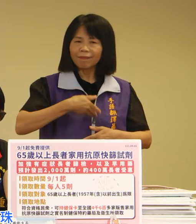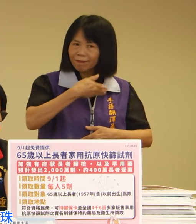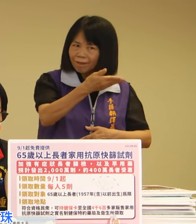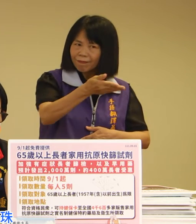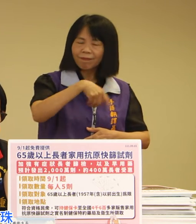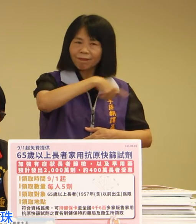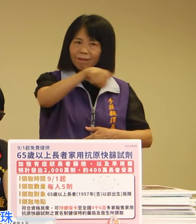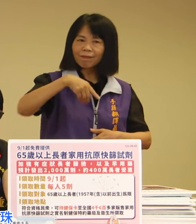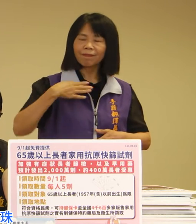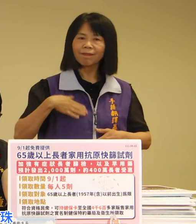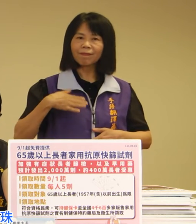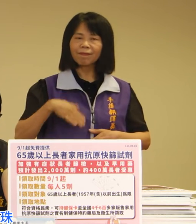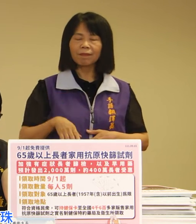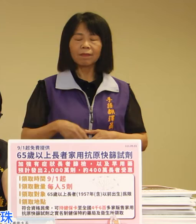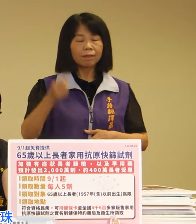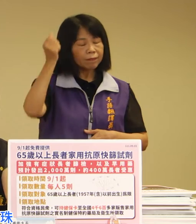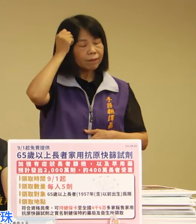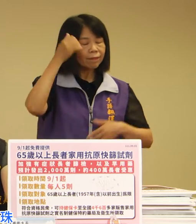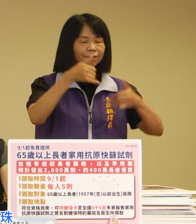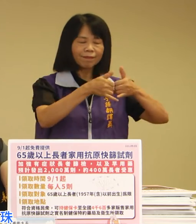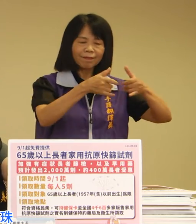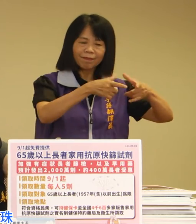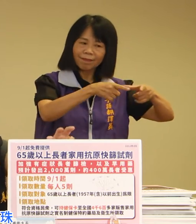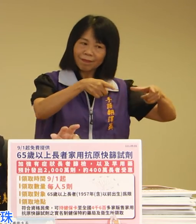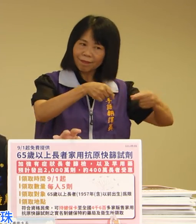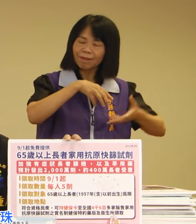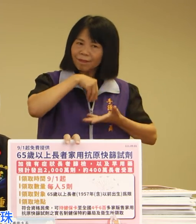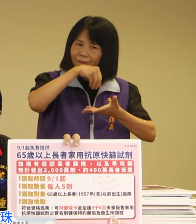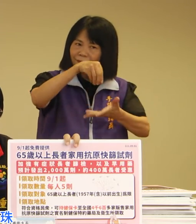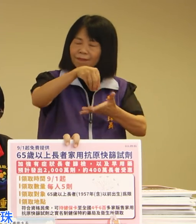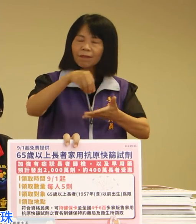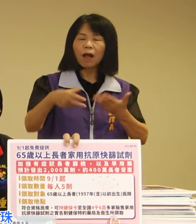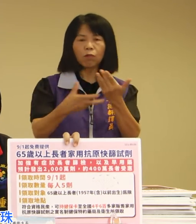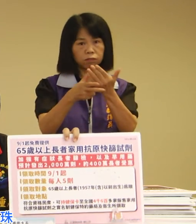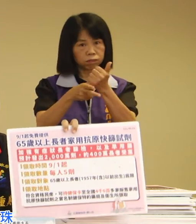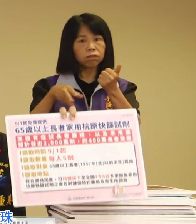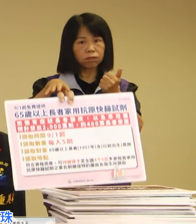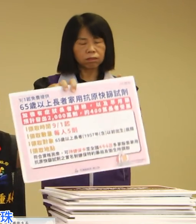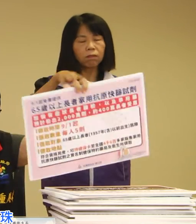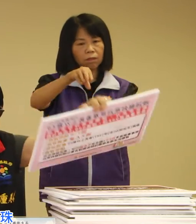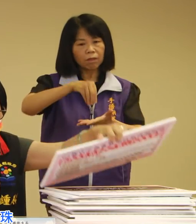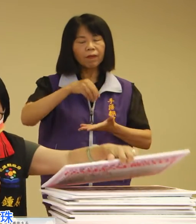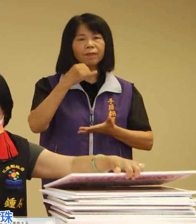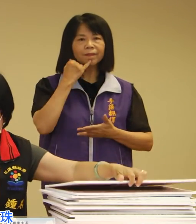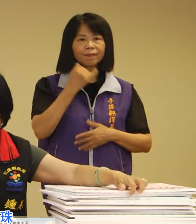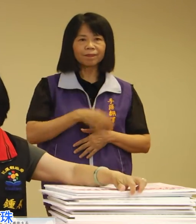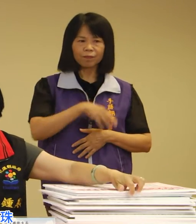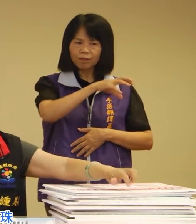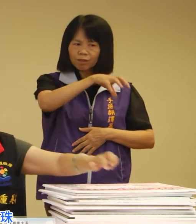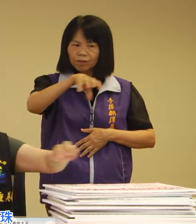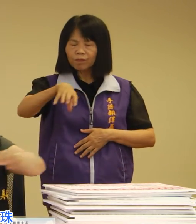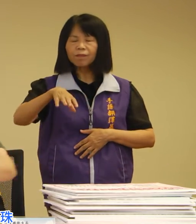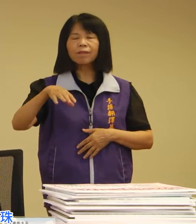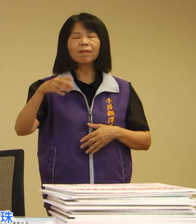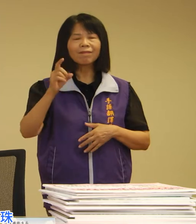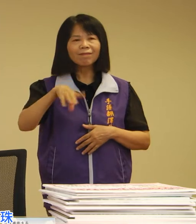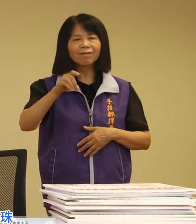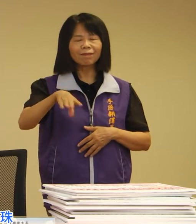位哈，那要记得带健保卡，也可以到卫生所，那卫生所会有几个乡镇，等一下会做报